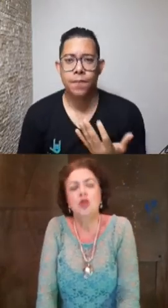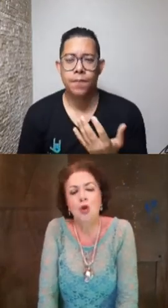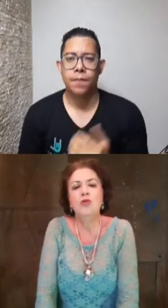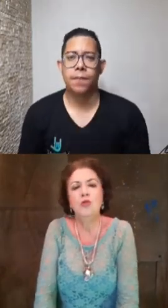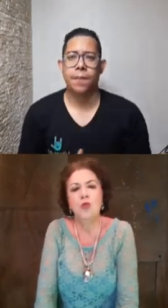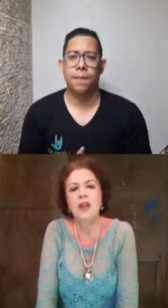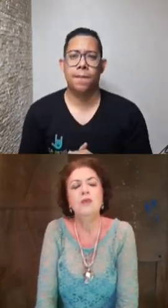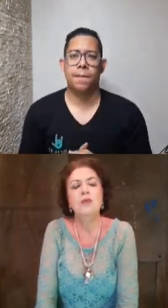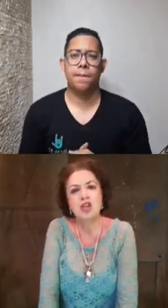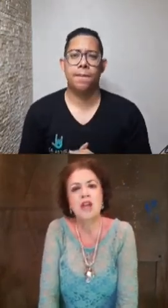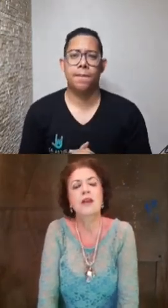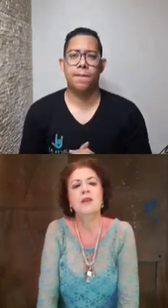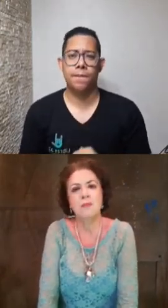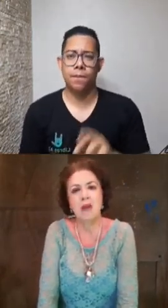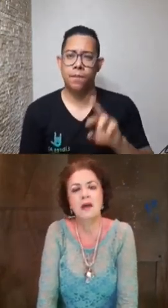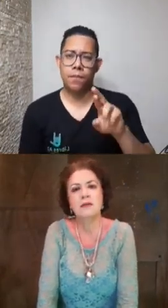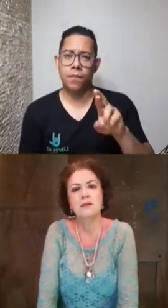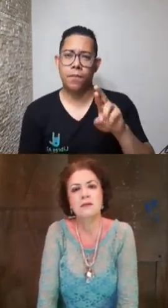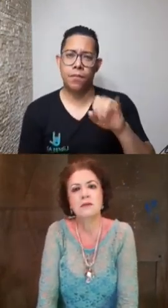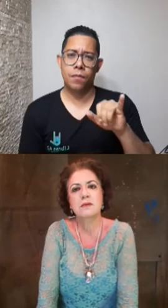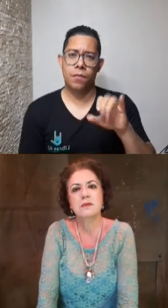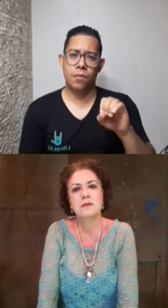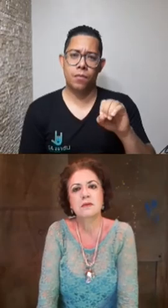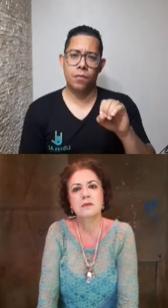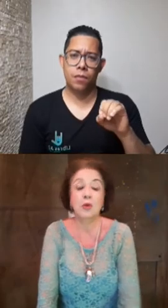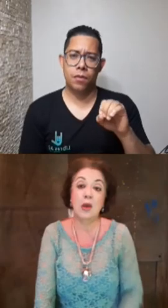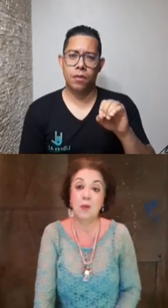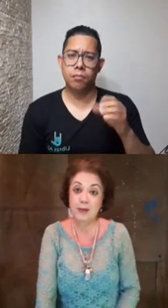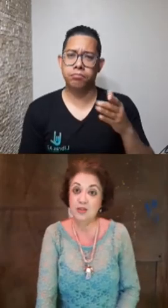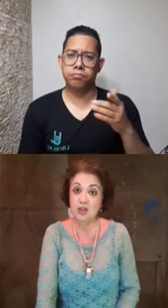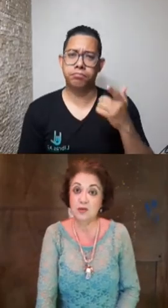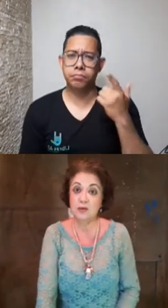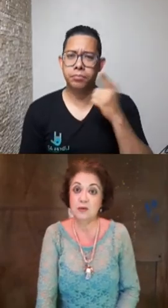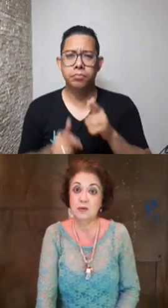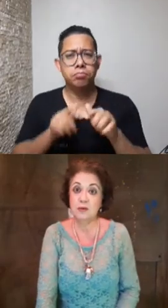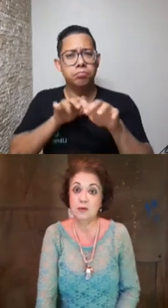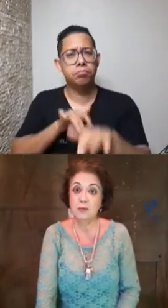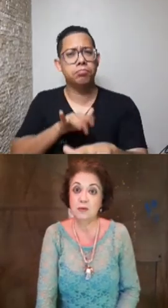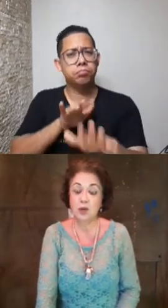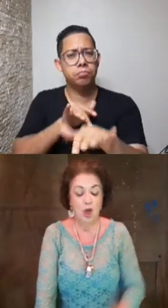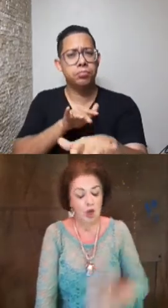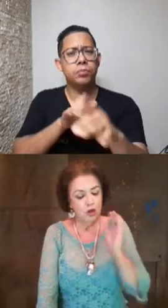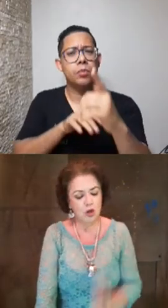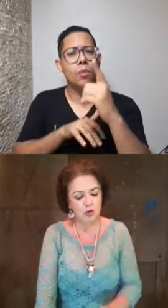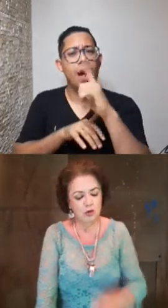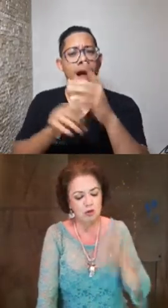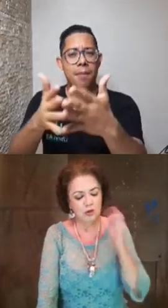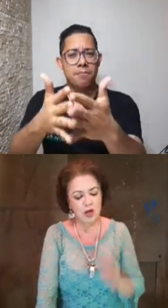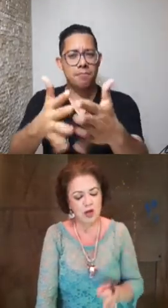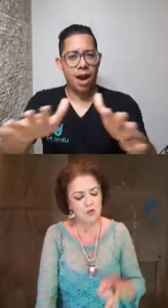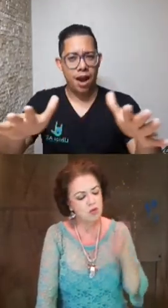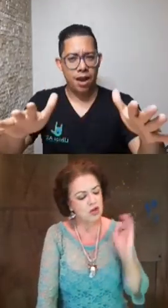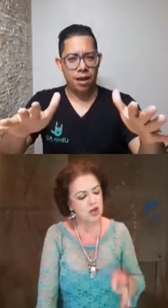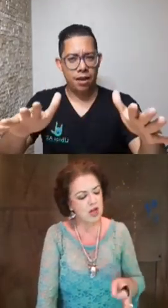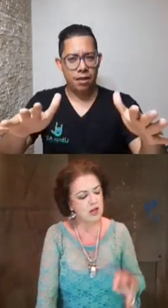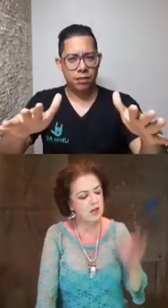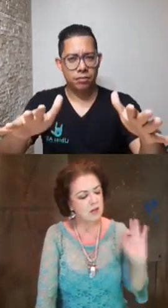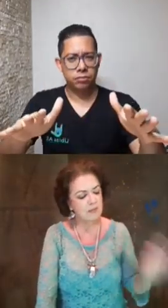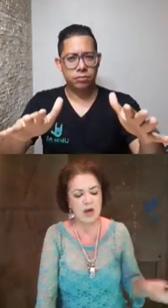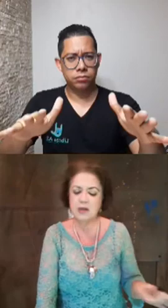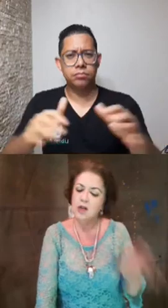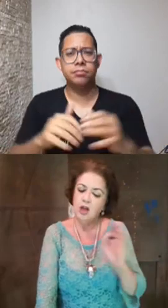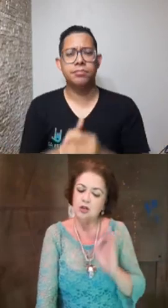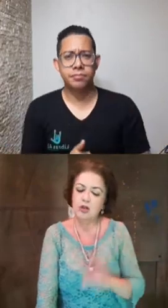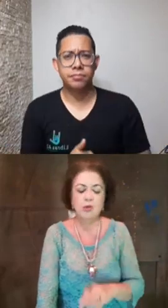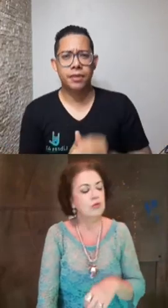que todo rio chega no mar? Porque eu aprendi isso. Todo rio chega no